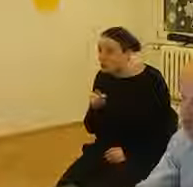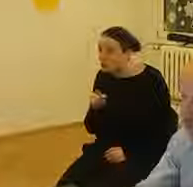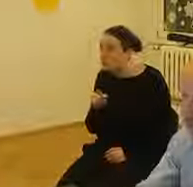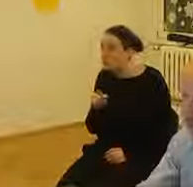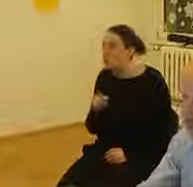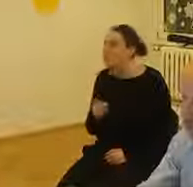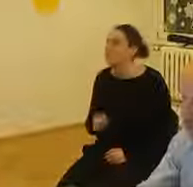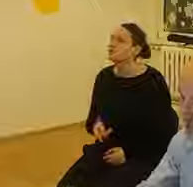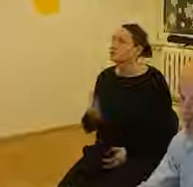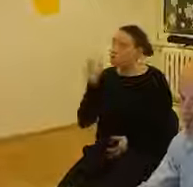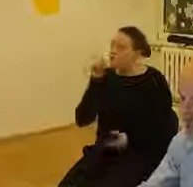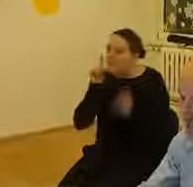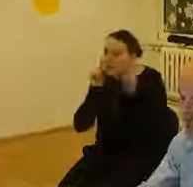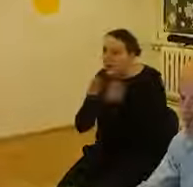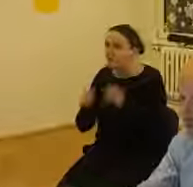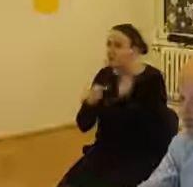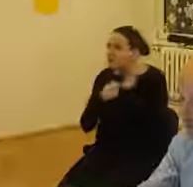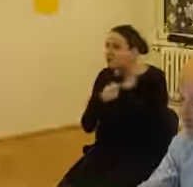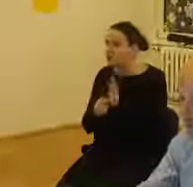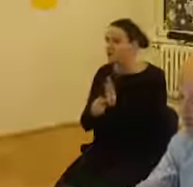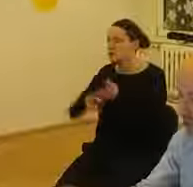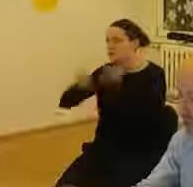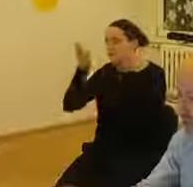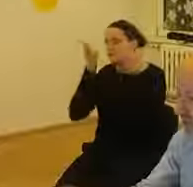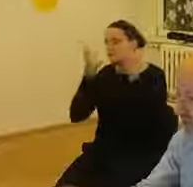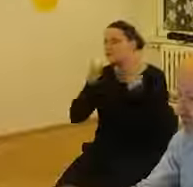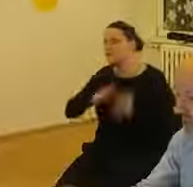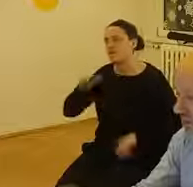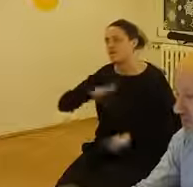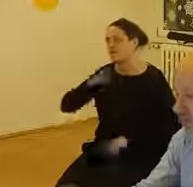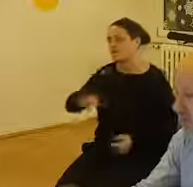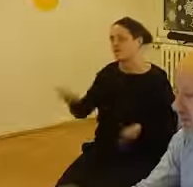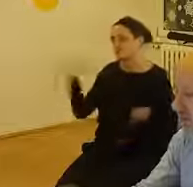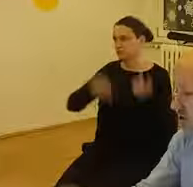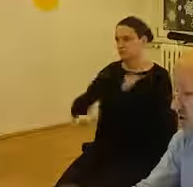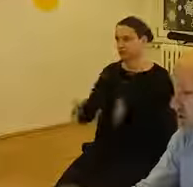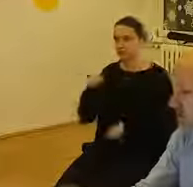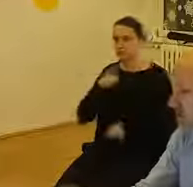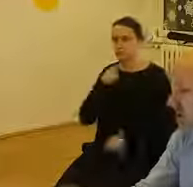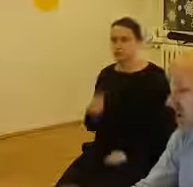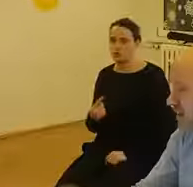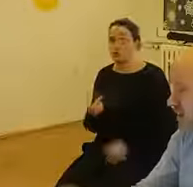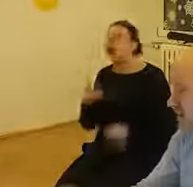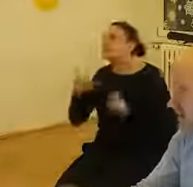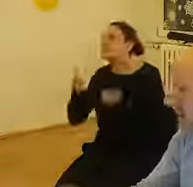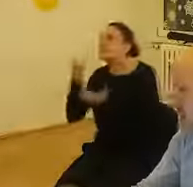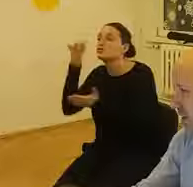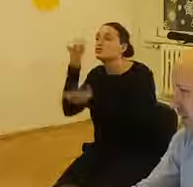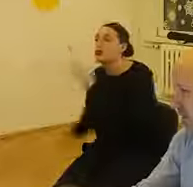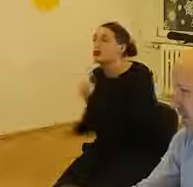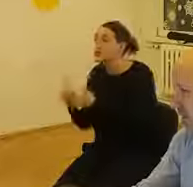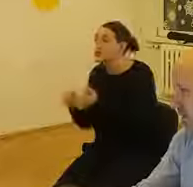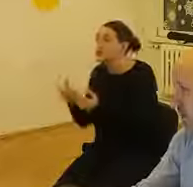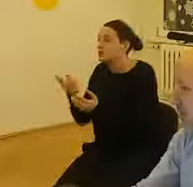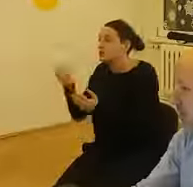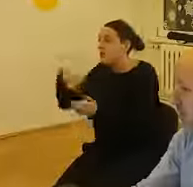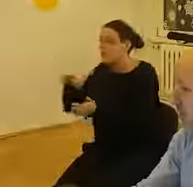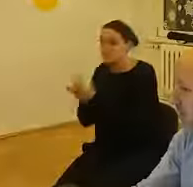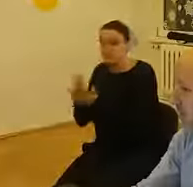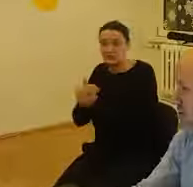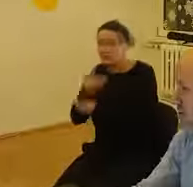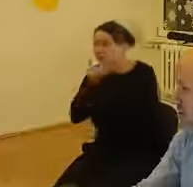taki konkret, który pokazuje przede wszystkim, co tracimy, jak Rady Dzielnicy nie ma.